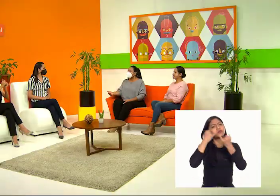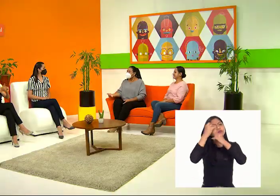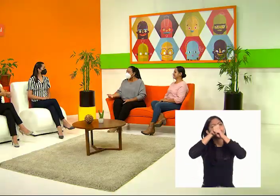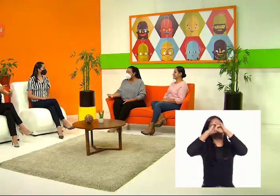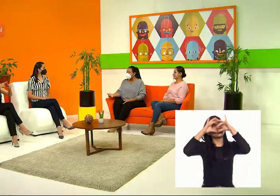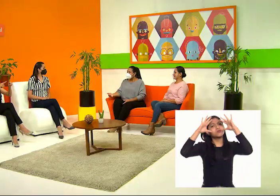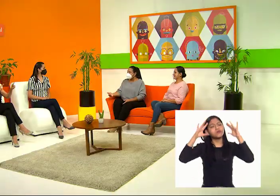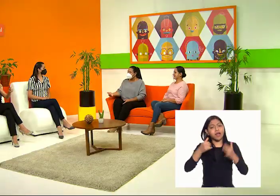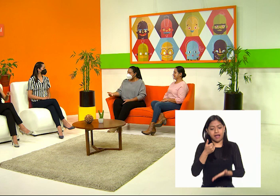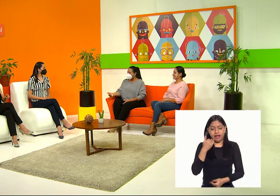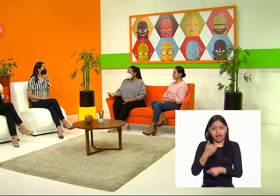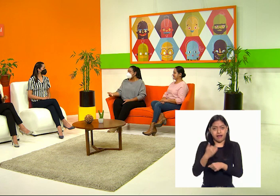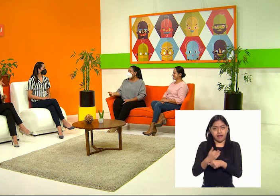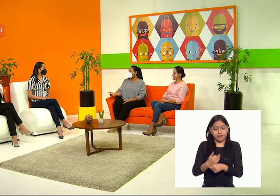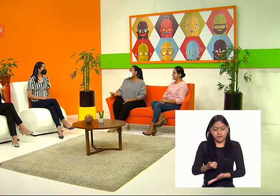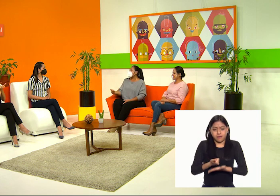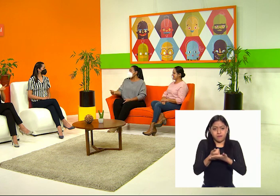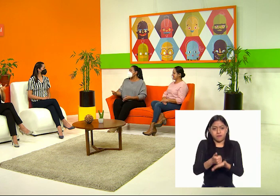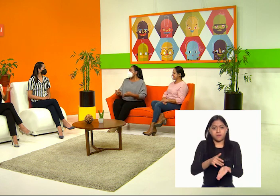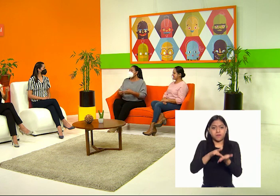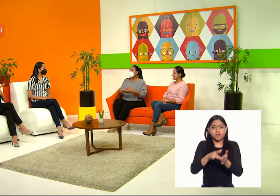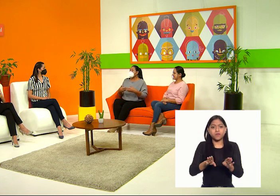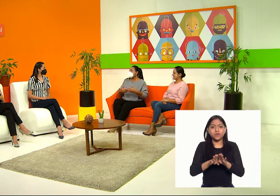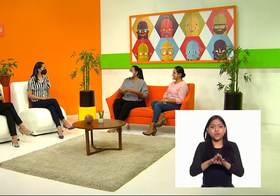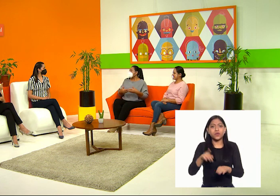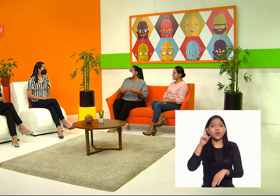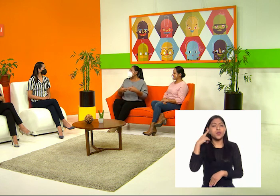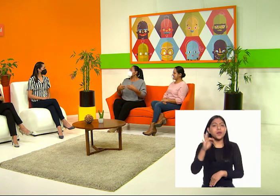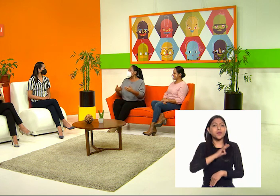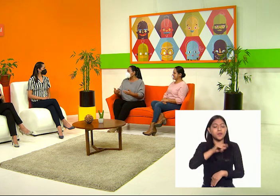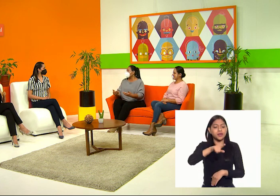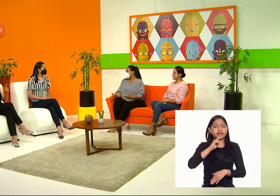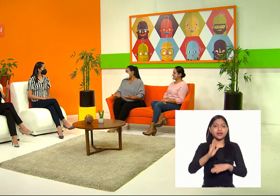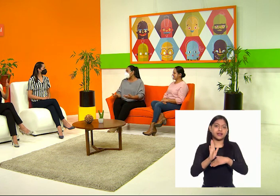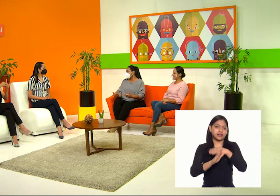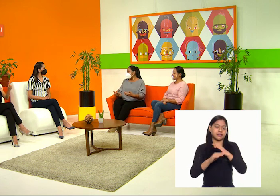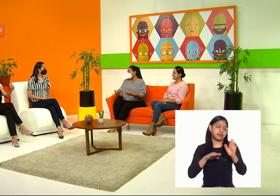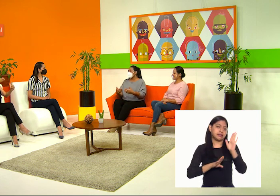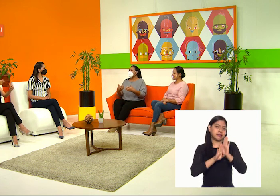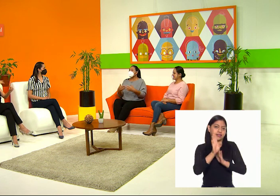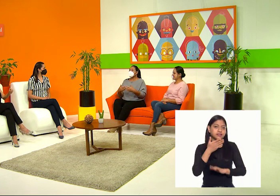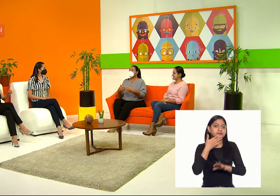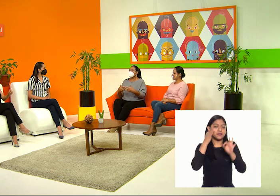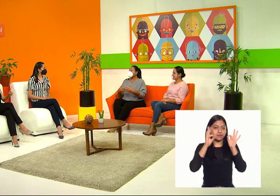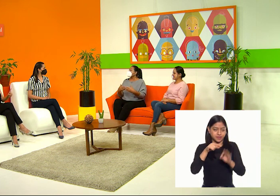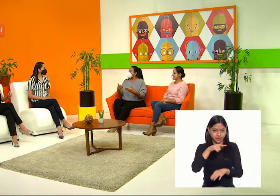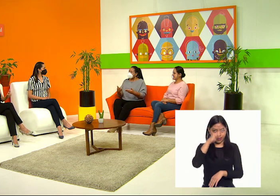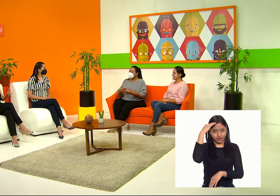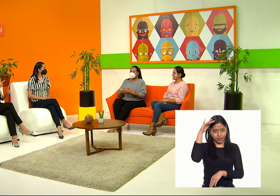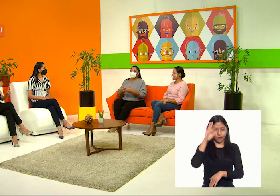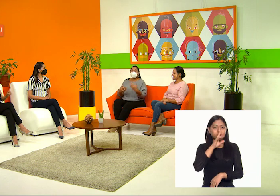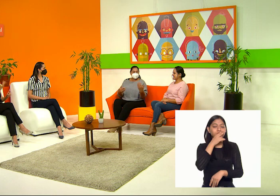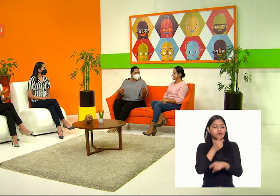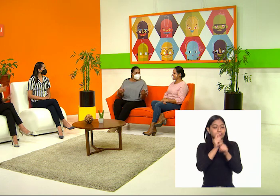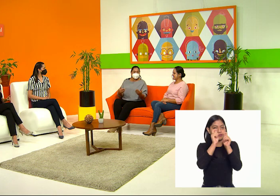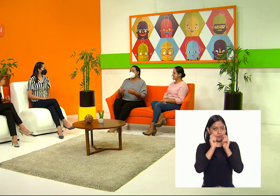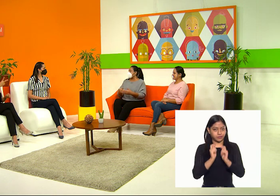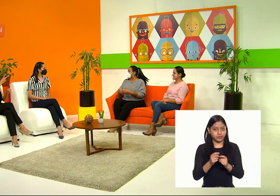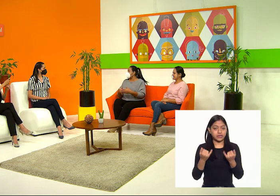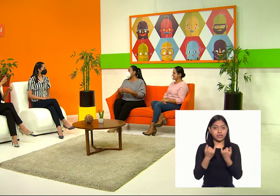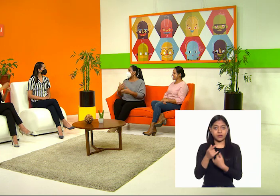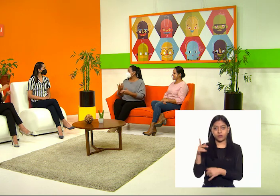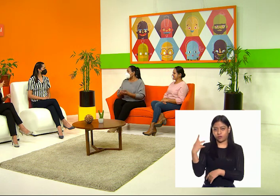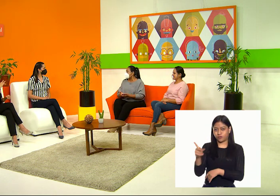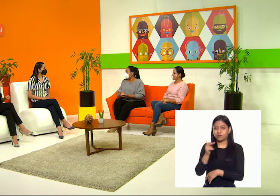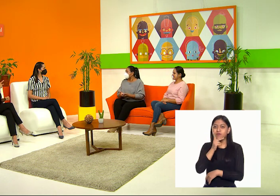clase de apoyos necesitan también para llegar a ser ese adulto que ellos quieren, ¿verdad? También invitamos a los papás de